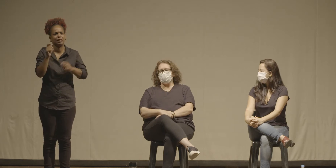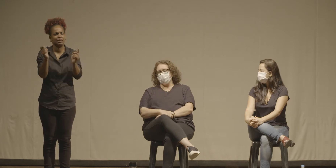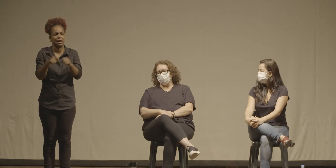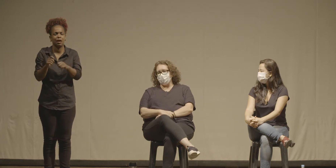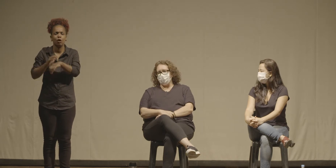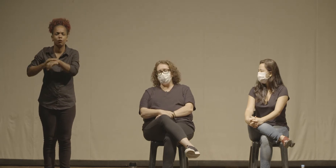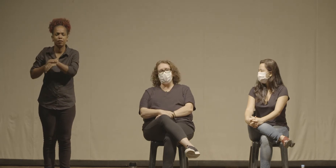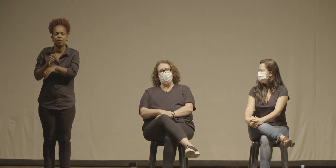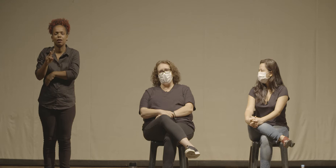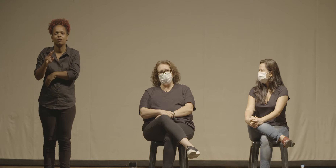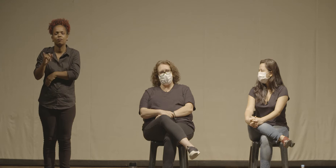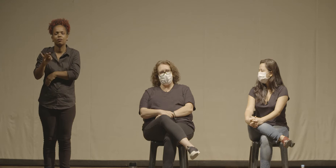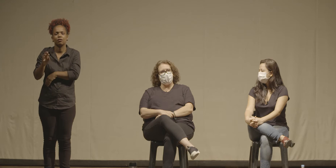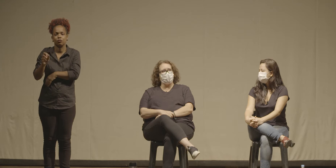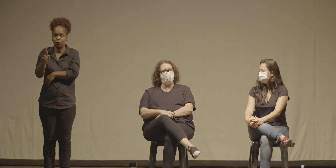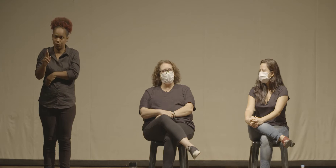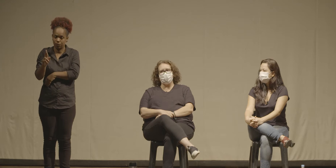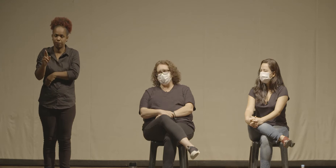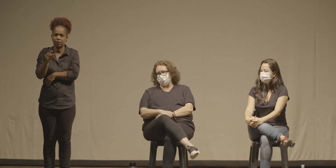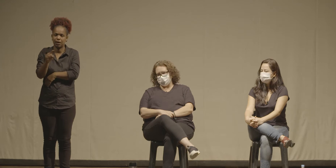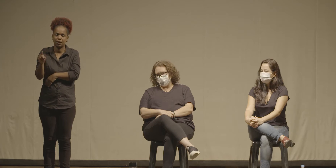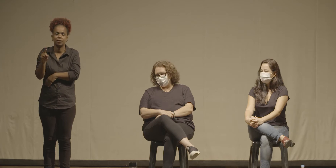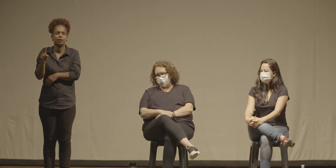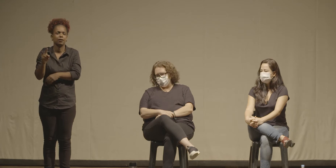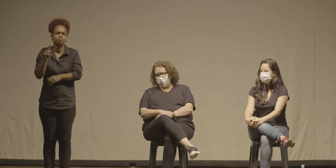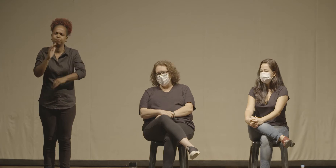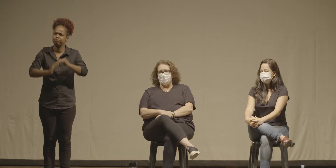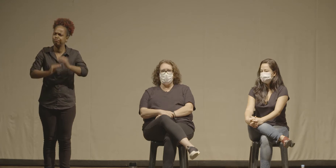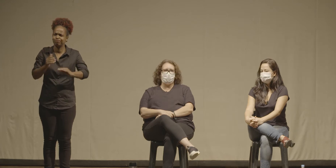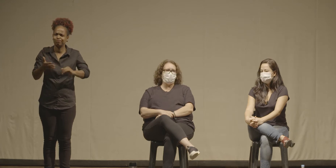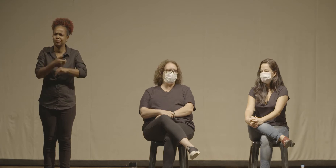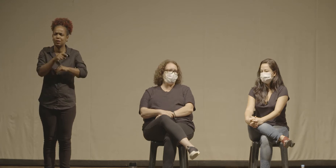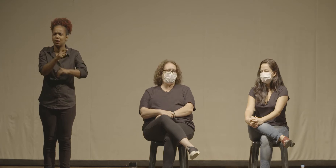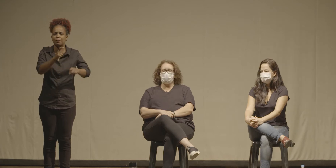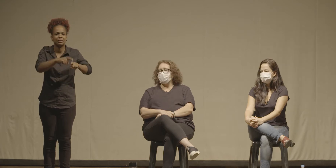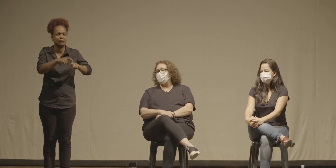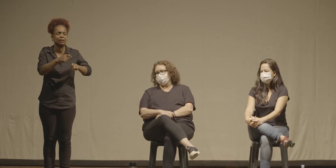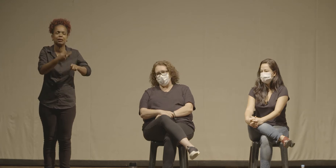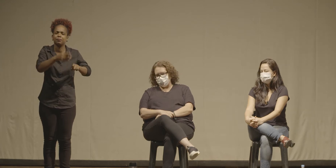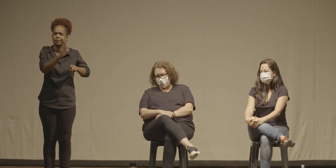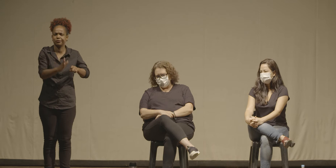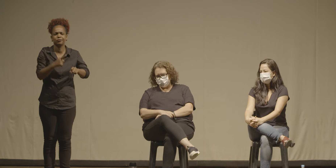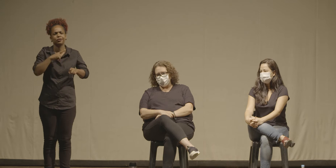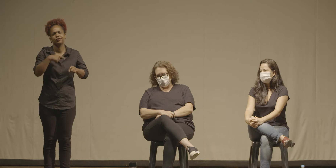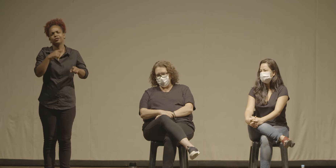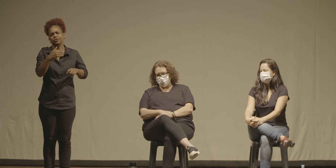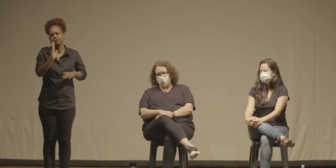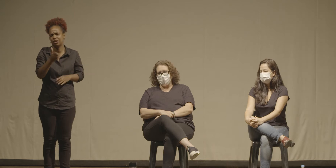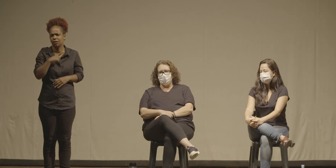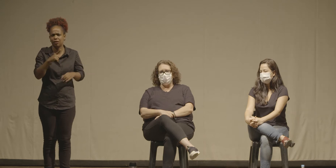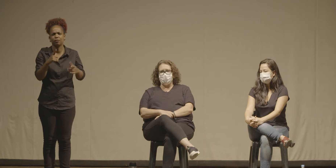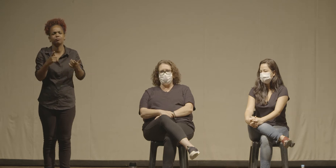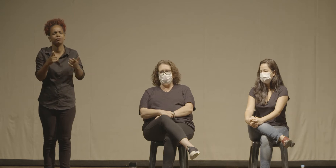Victor Matsudo, que é uma sumidade em medicina esportiva no Brasil. É um homem que já foi não sei quantas Olimpíadas na